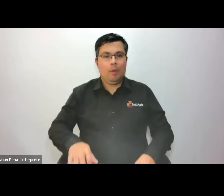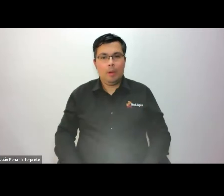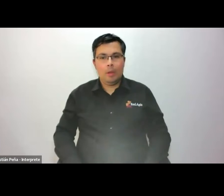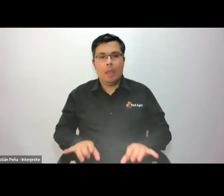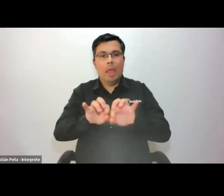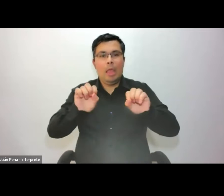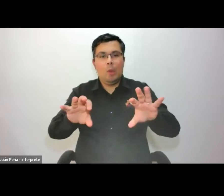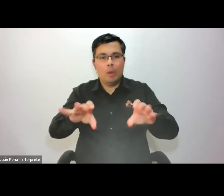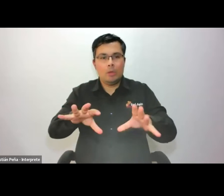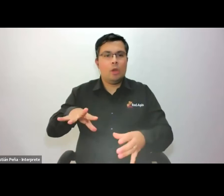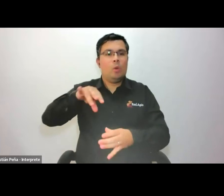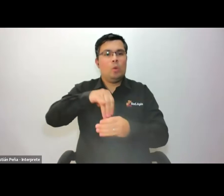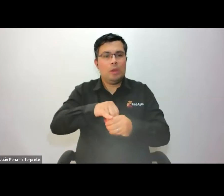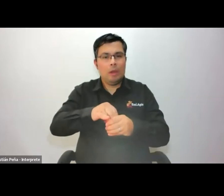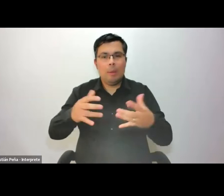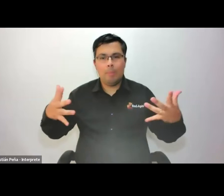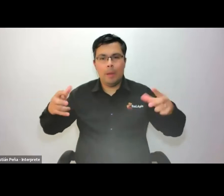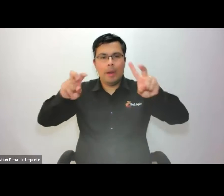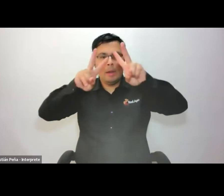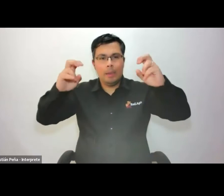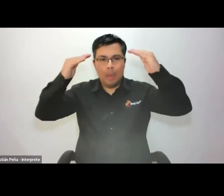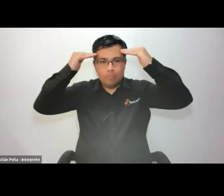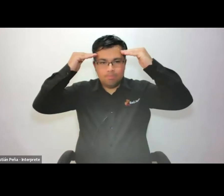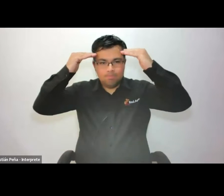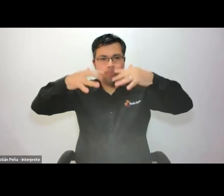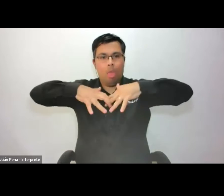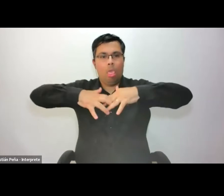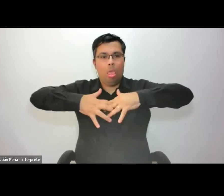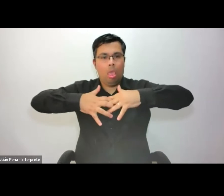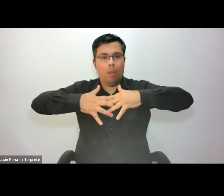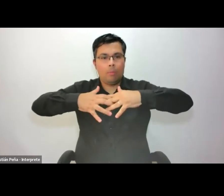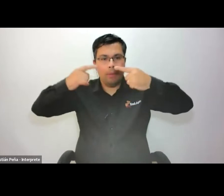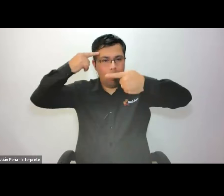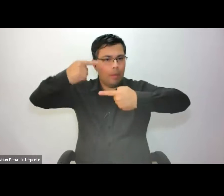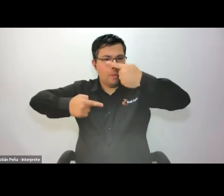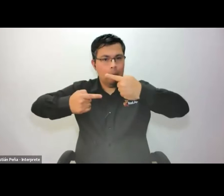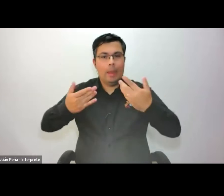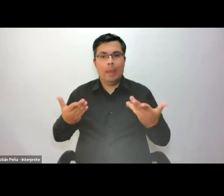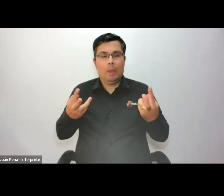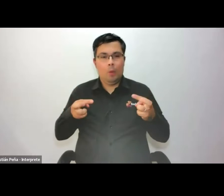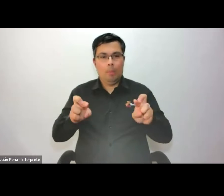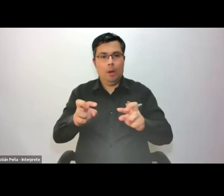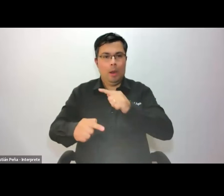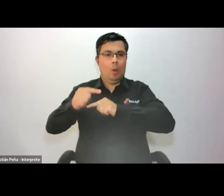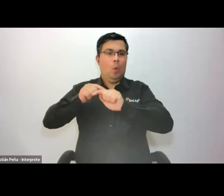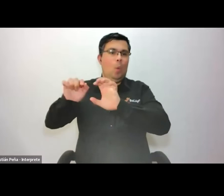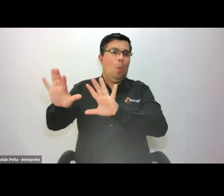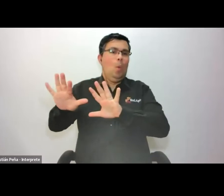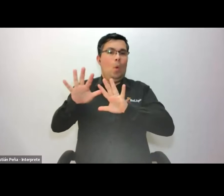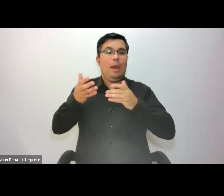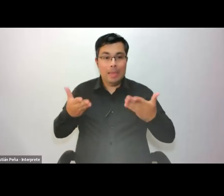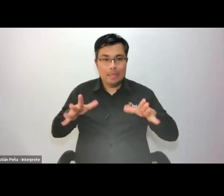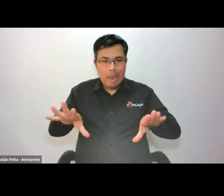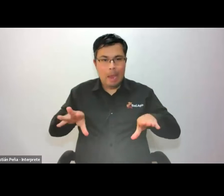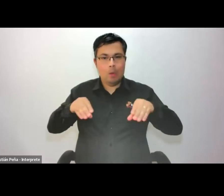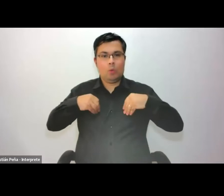a contribuir el marco normativo vigente, es una oportunidad histórica y así lo hemos asumido, con el fin de